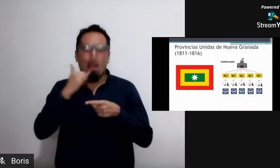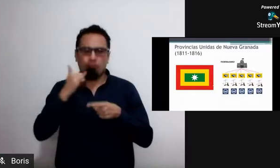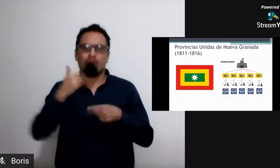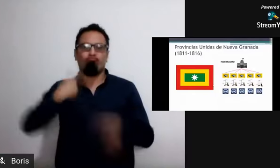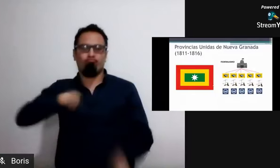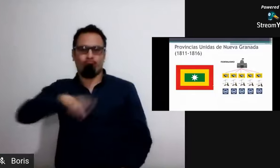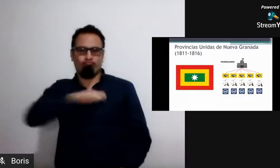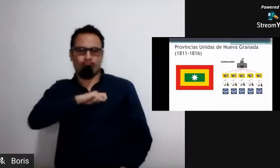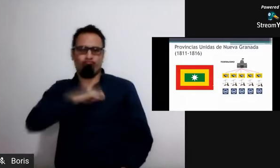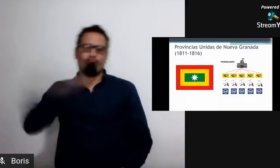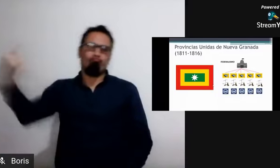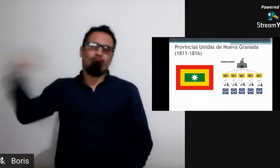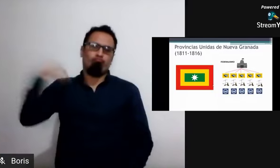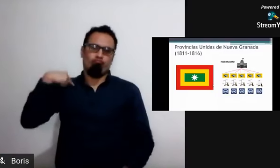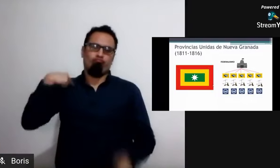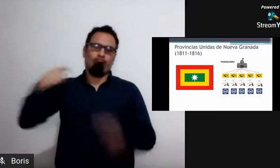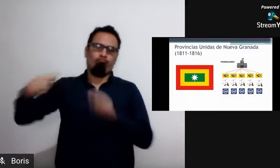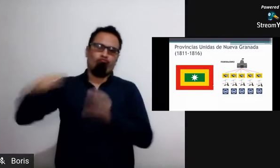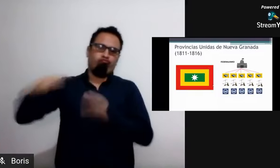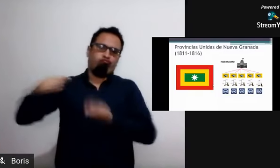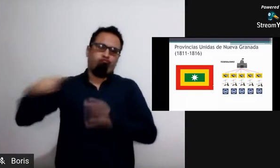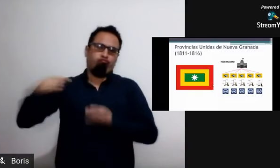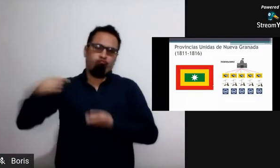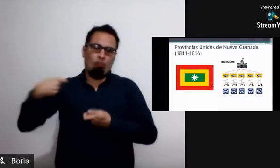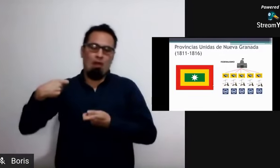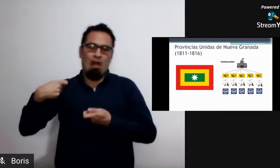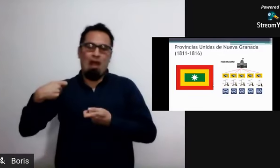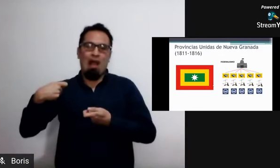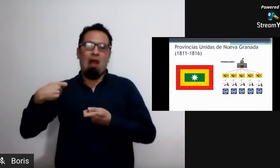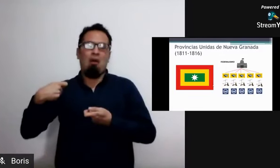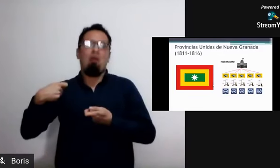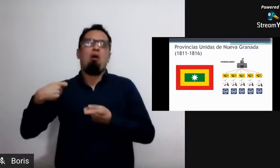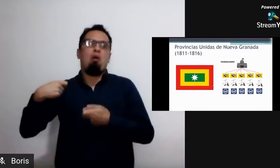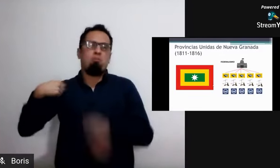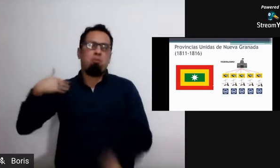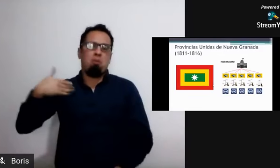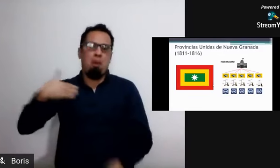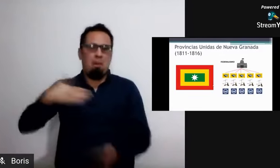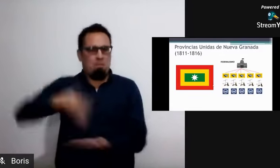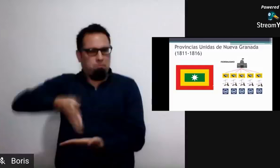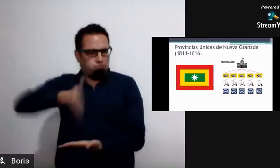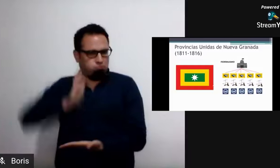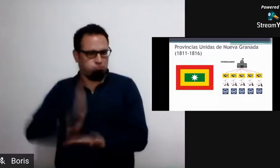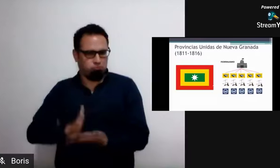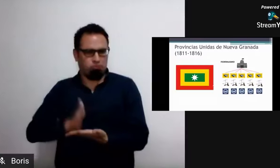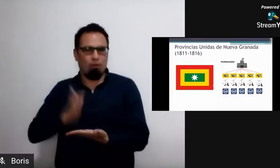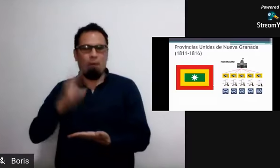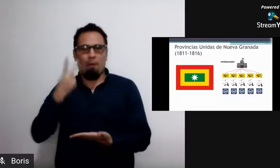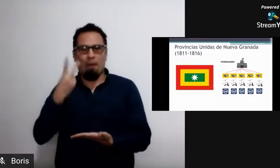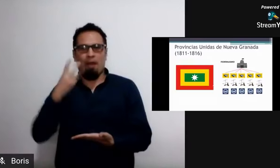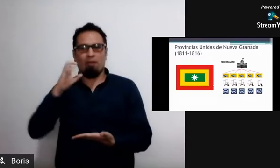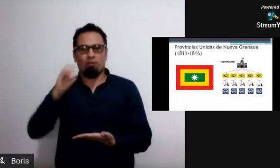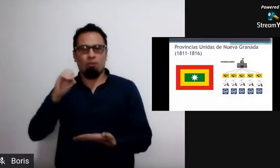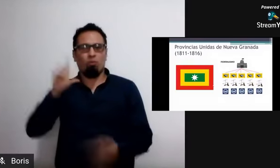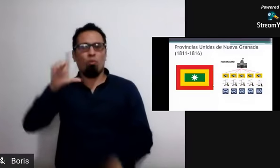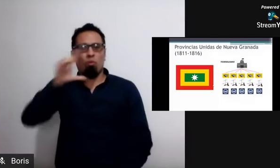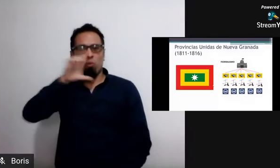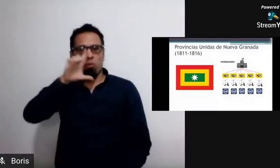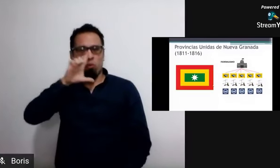se empieza a dar esa modalidad de gobierno, ya que todavía estamos bajo